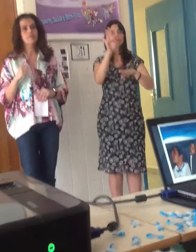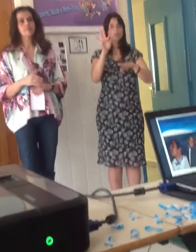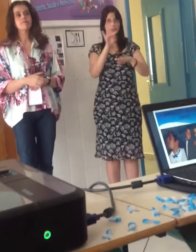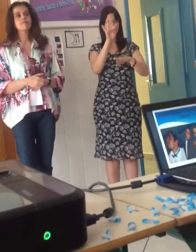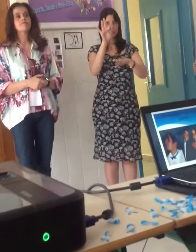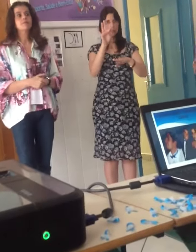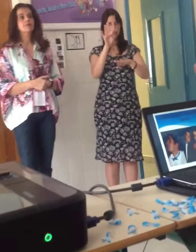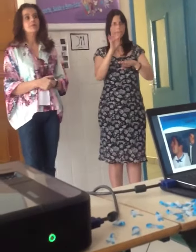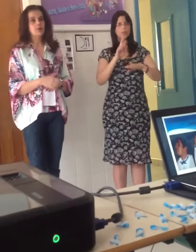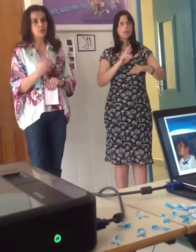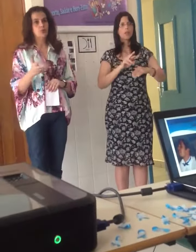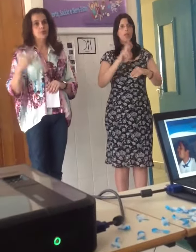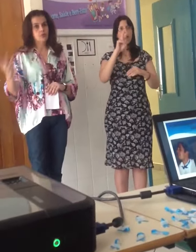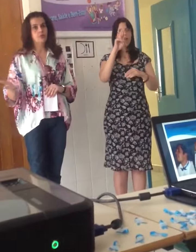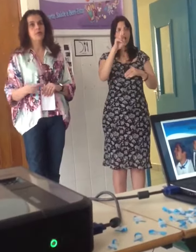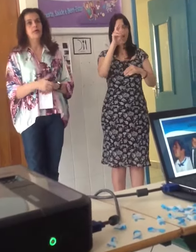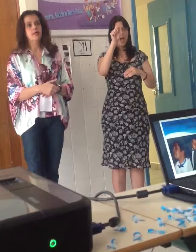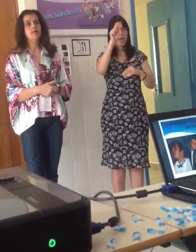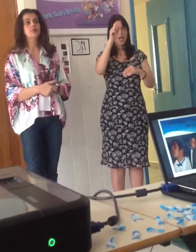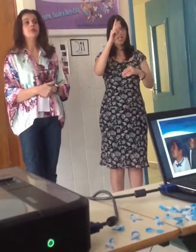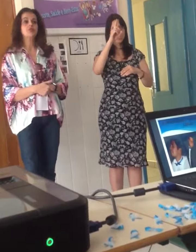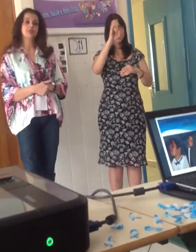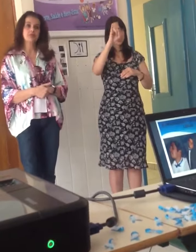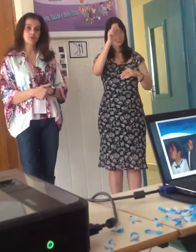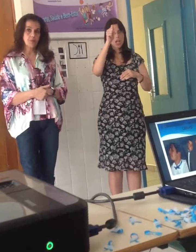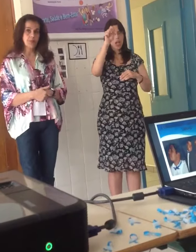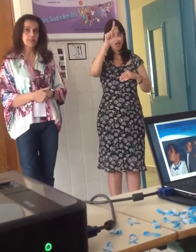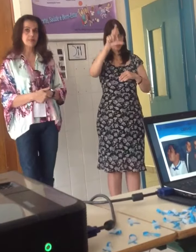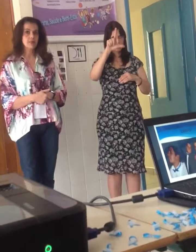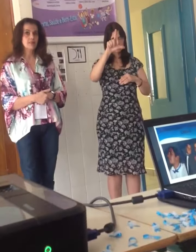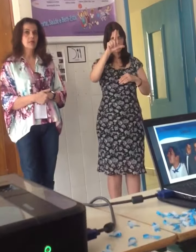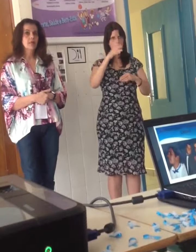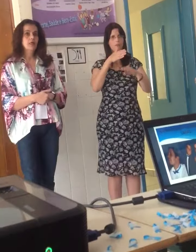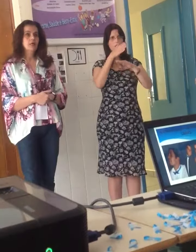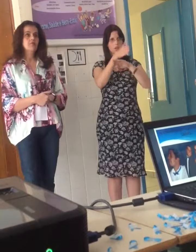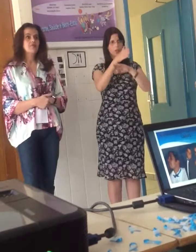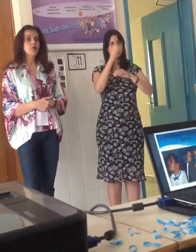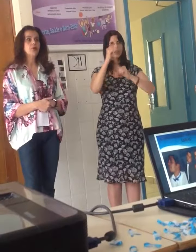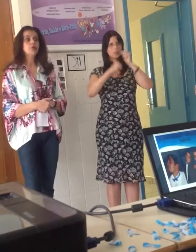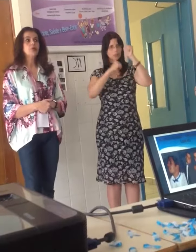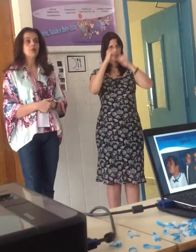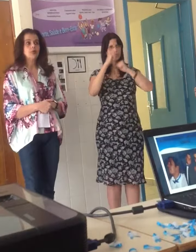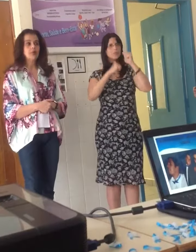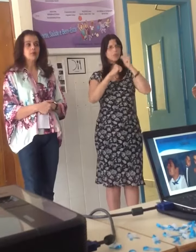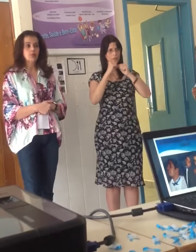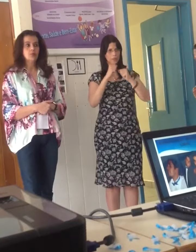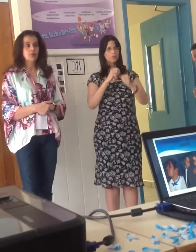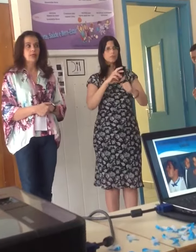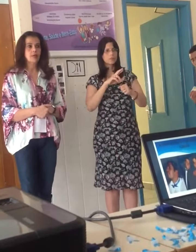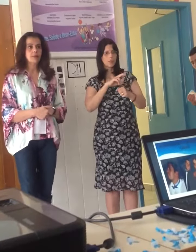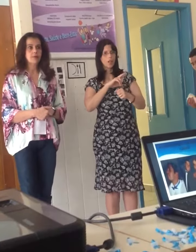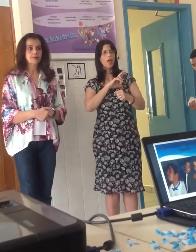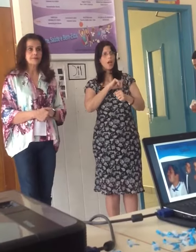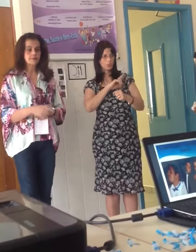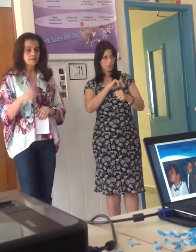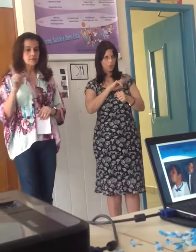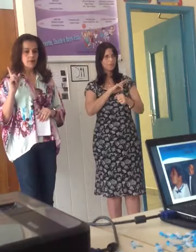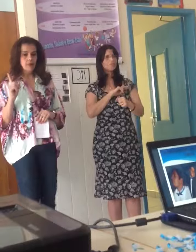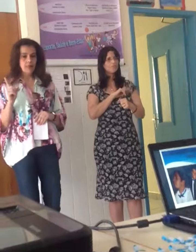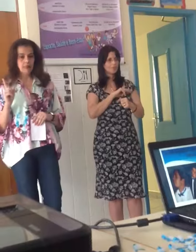radial, passou no vestibular para a administração de empresas. Ele foi o único aluno na